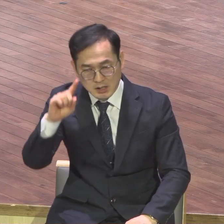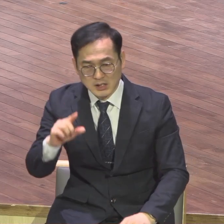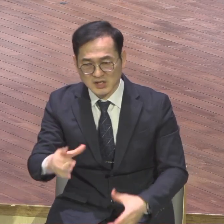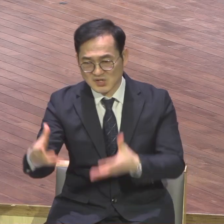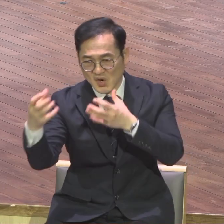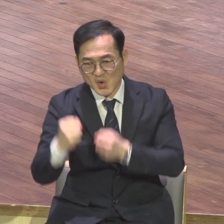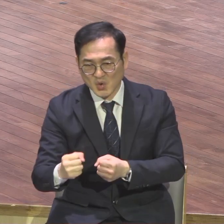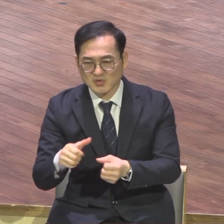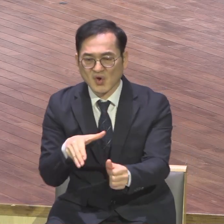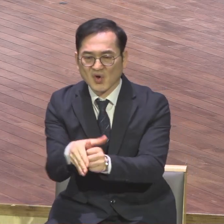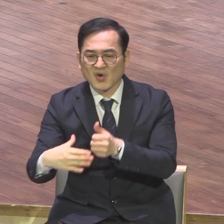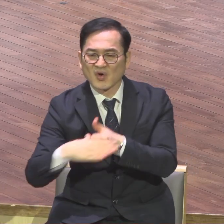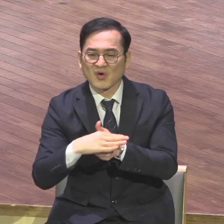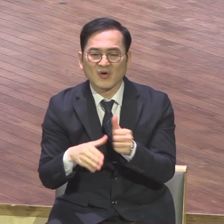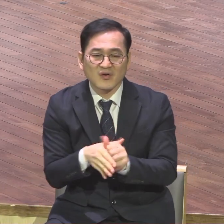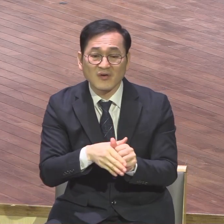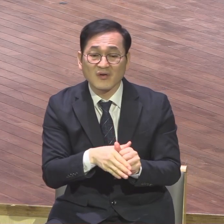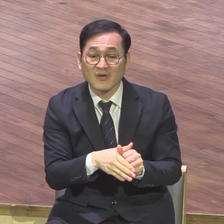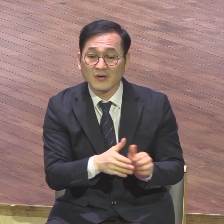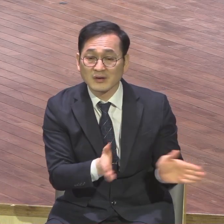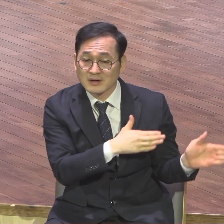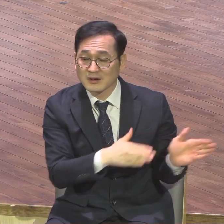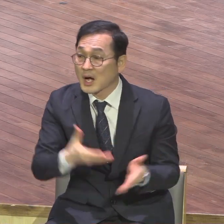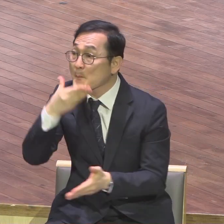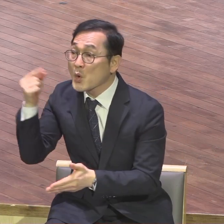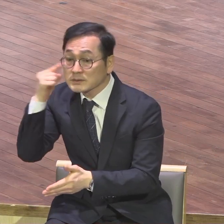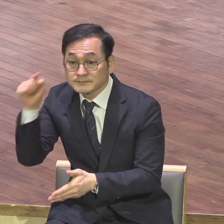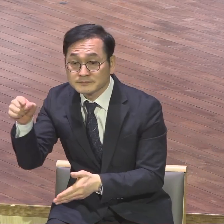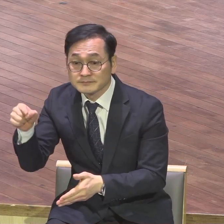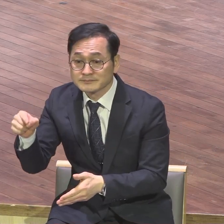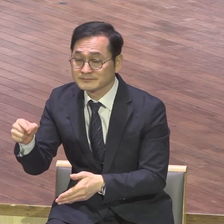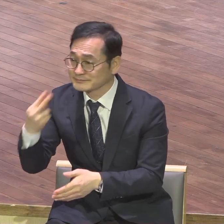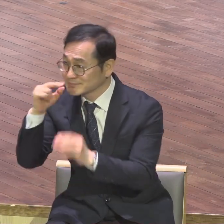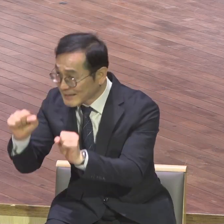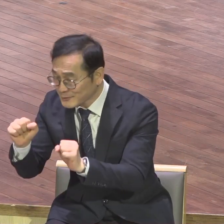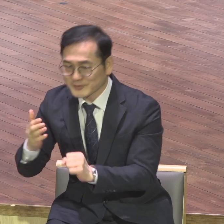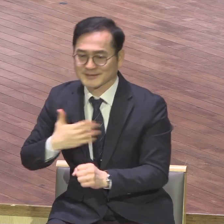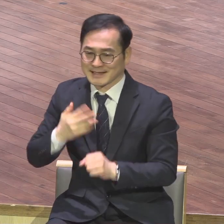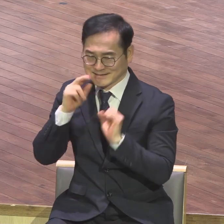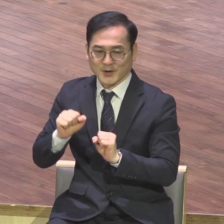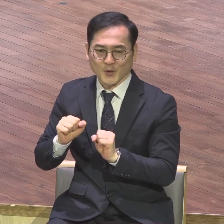그렇죠? 정반대입니다. 정반대. 영계 모든 성도들 절대적으로